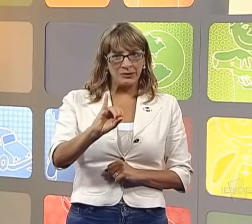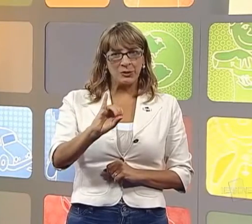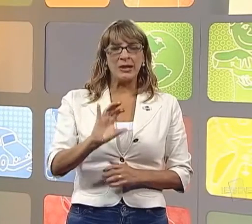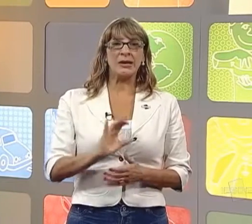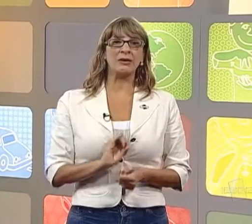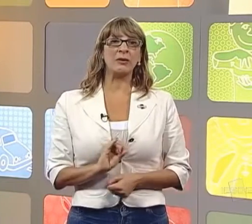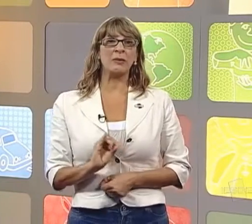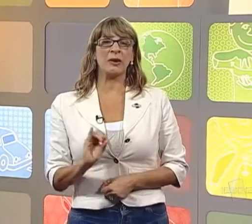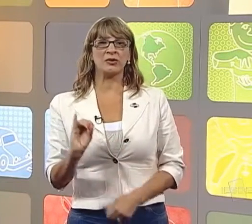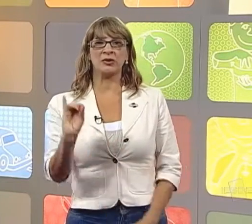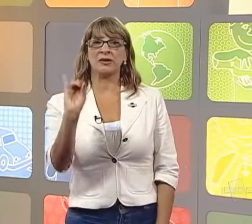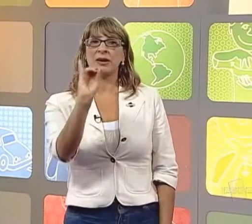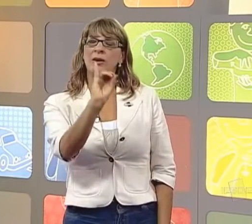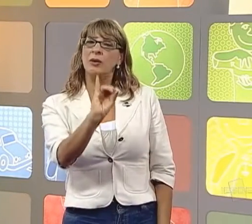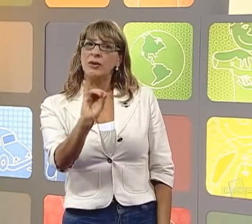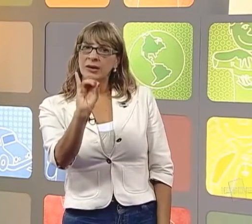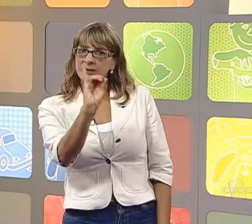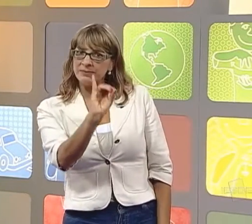alfabeto. Então, eu posso dizer oi,